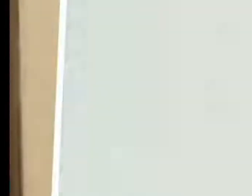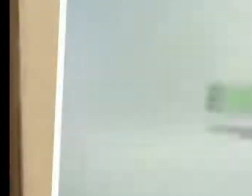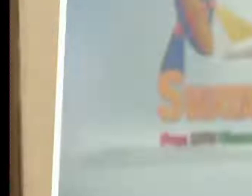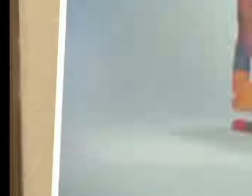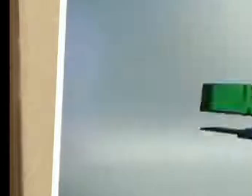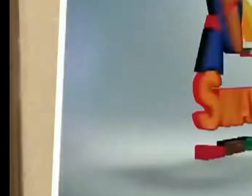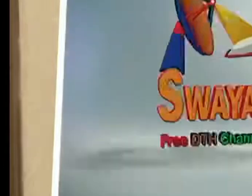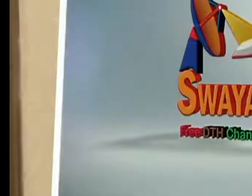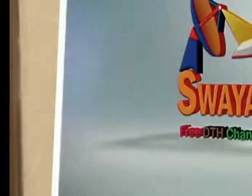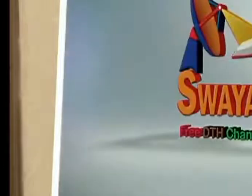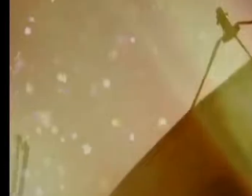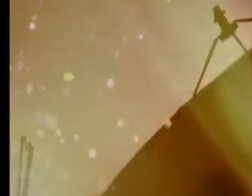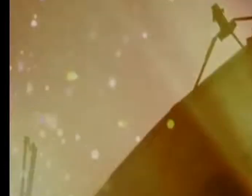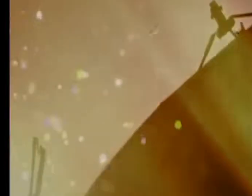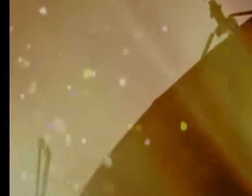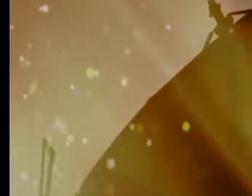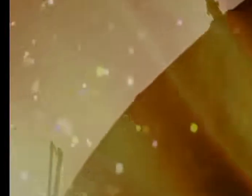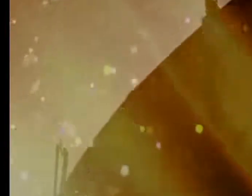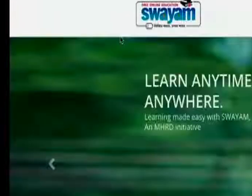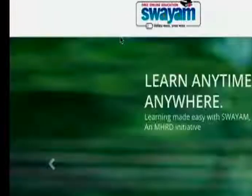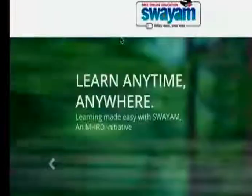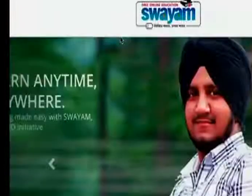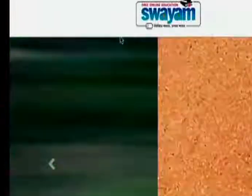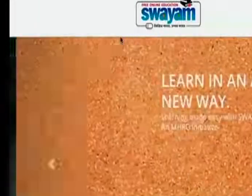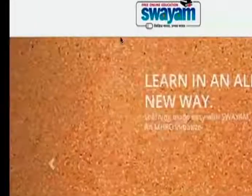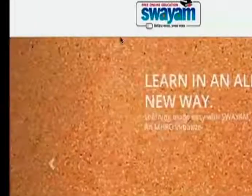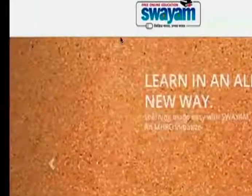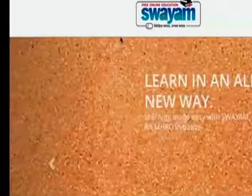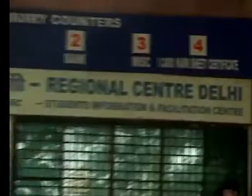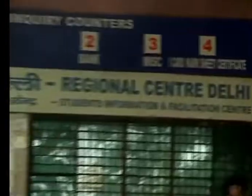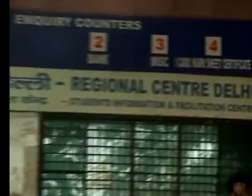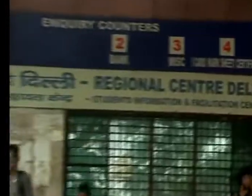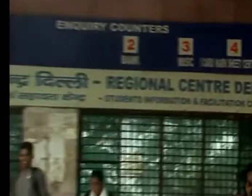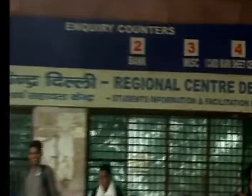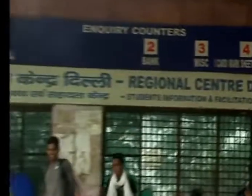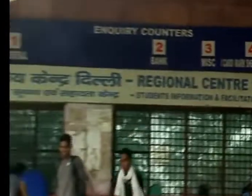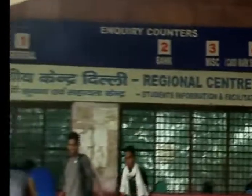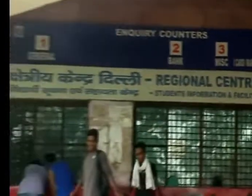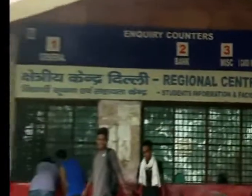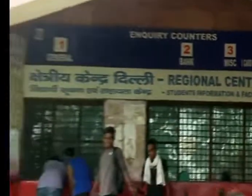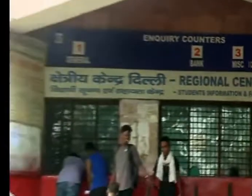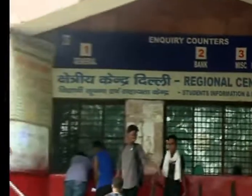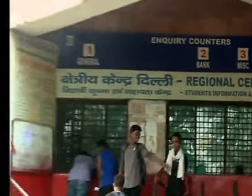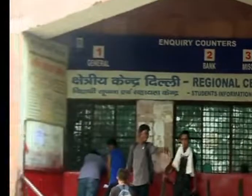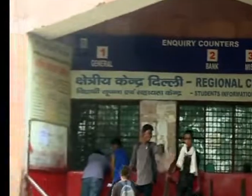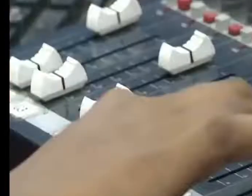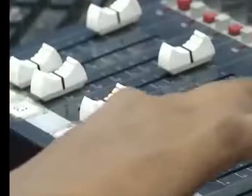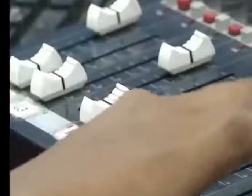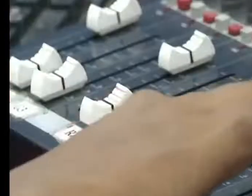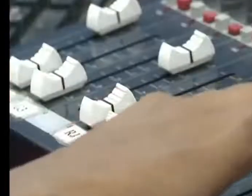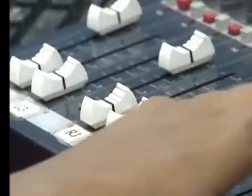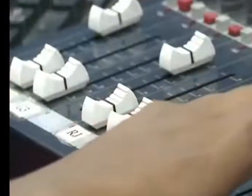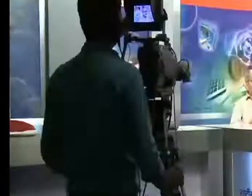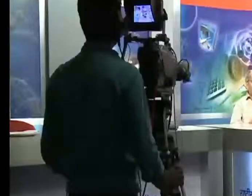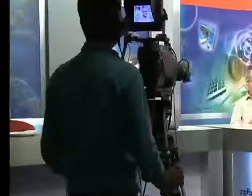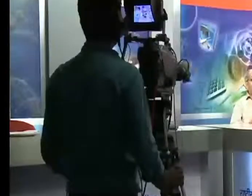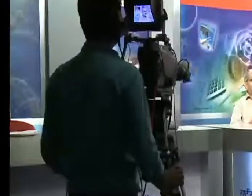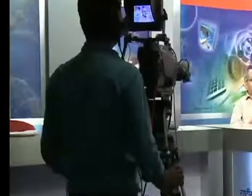मन चाहा केंद्र चुने। हम अपना दीपक स्वयं